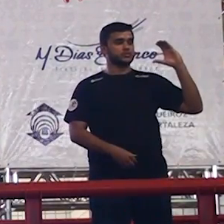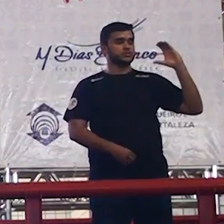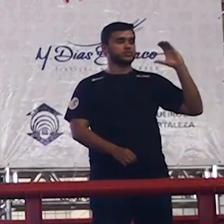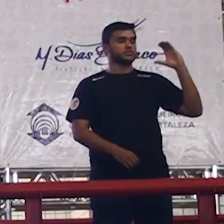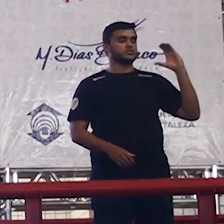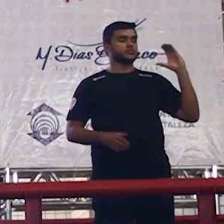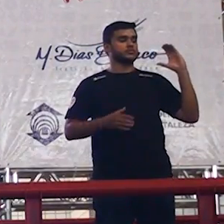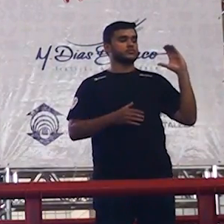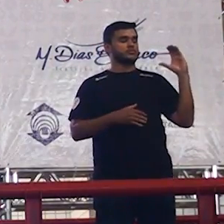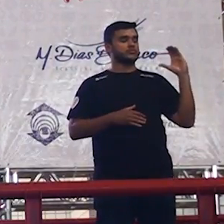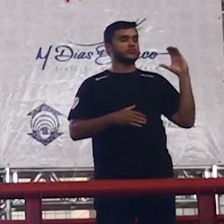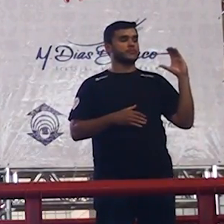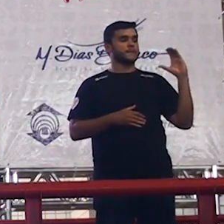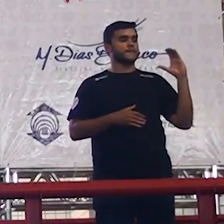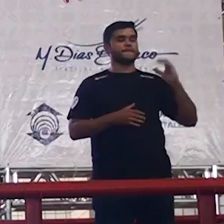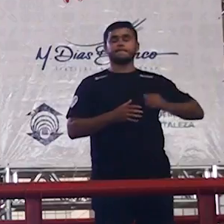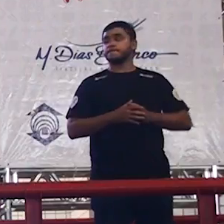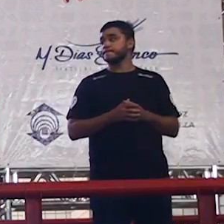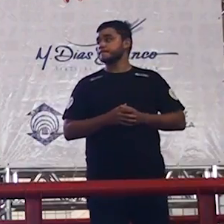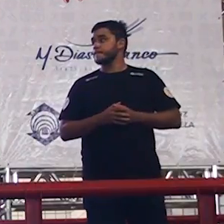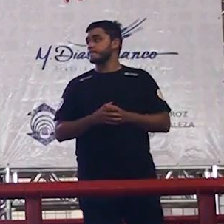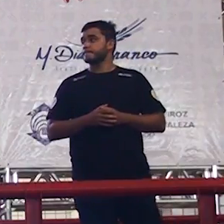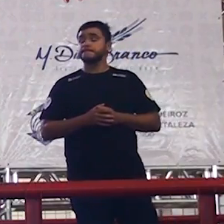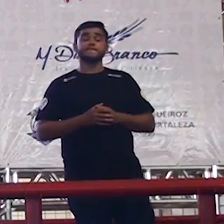eu imaginei da seguinte forma.